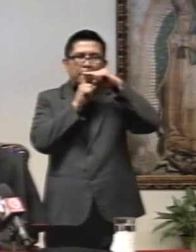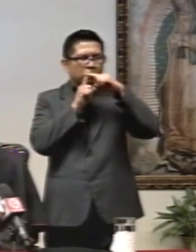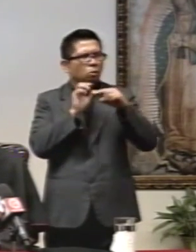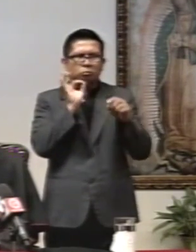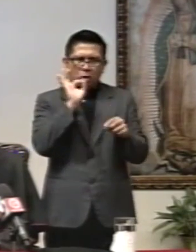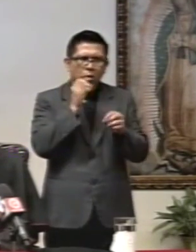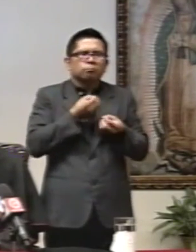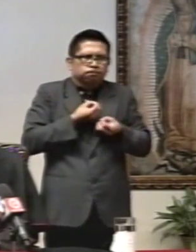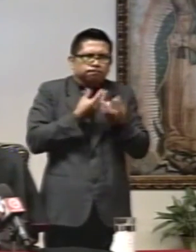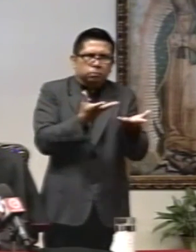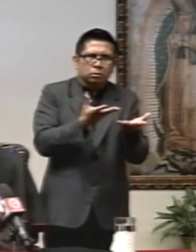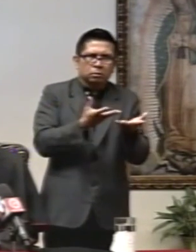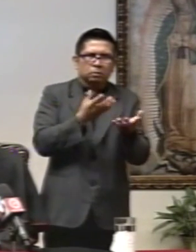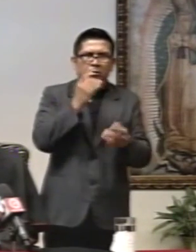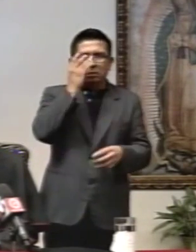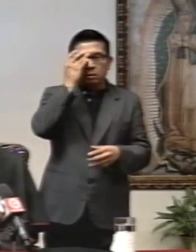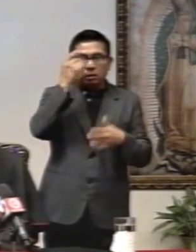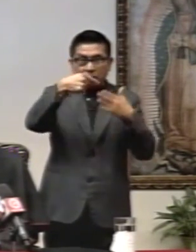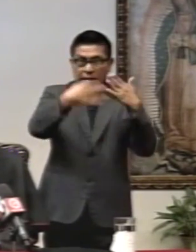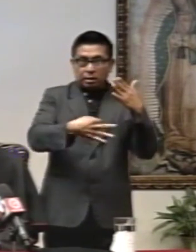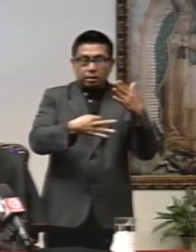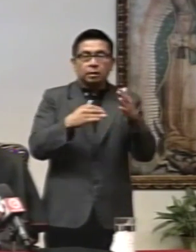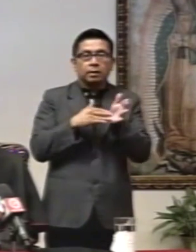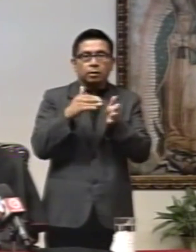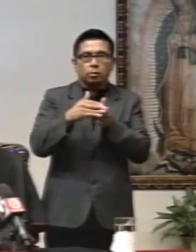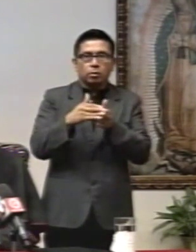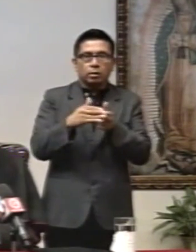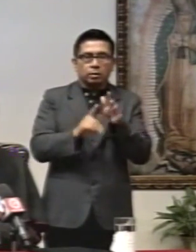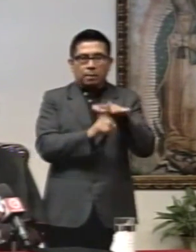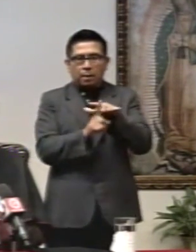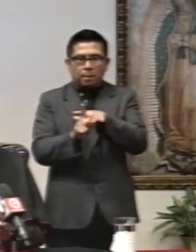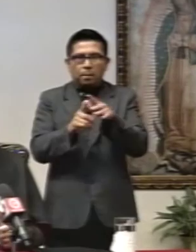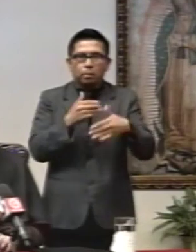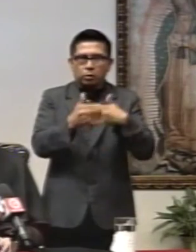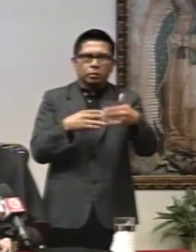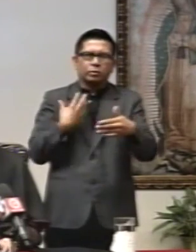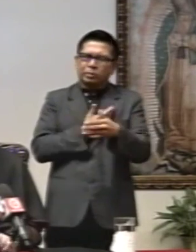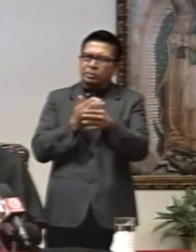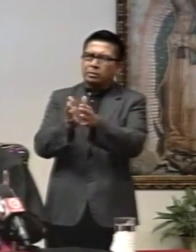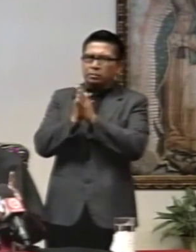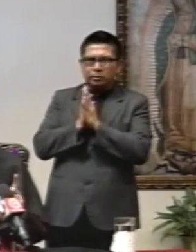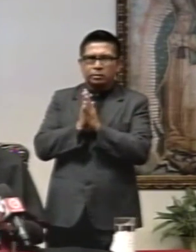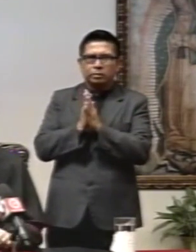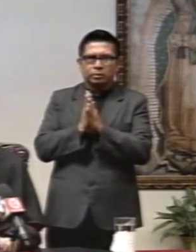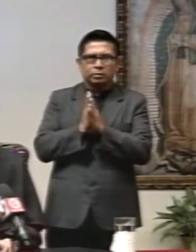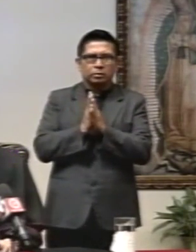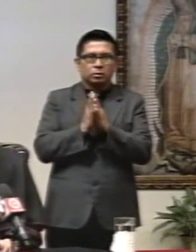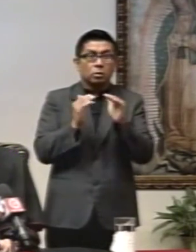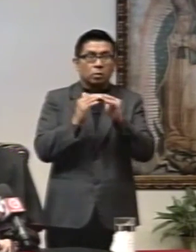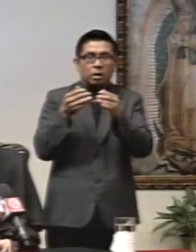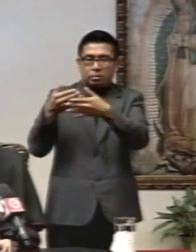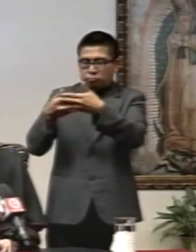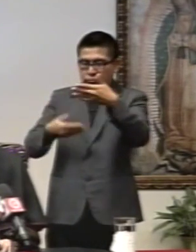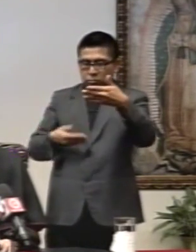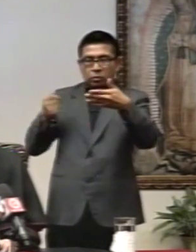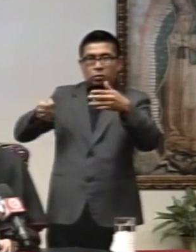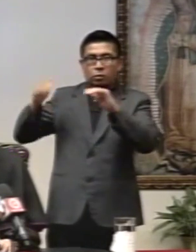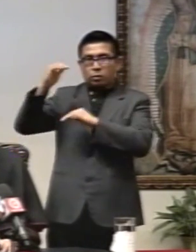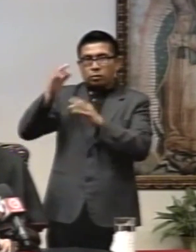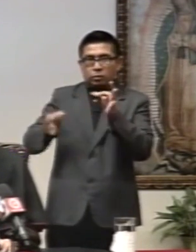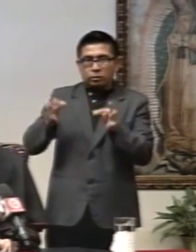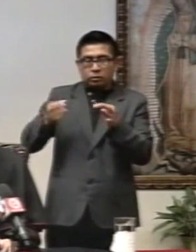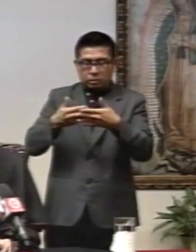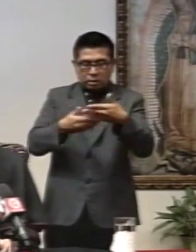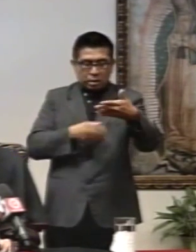inconstitucional, y entonces se abren los casos. Hemos pedido nosotros, como la misma sentencia de la Corte